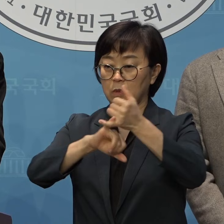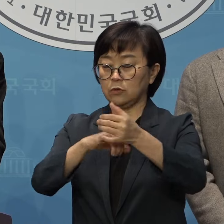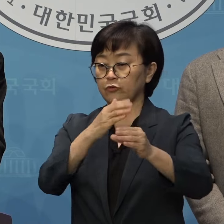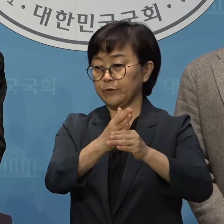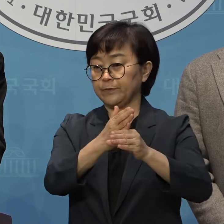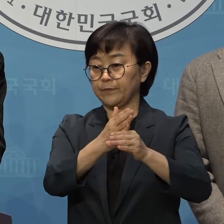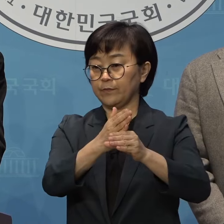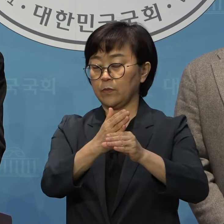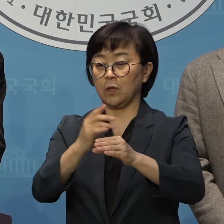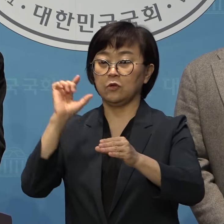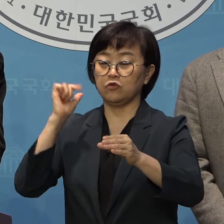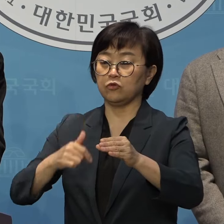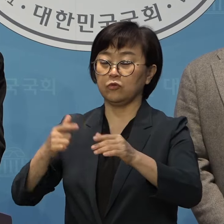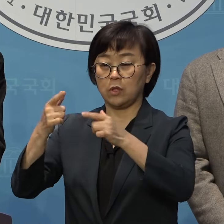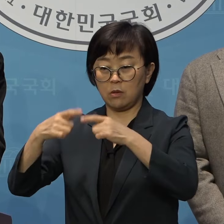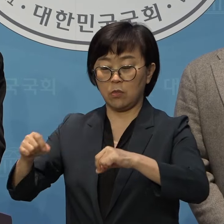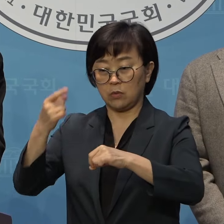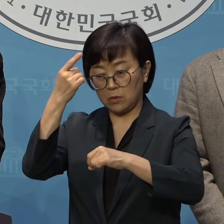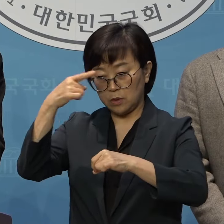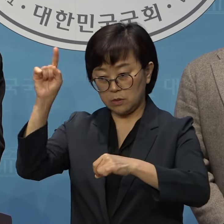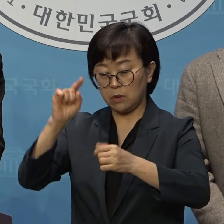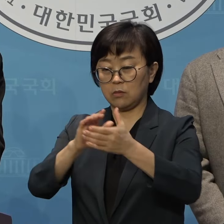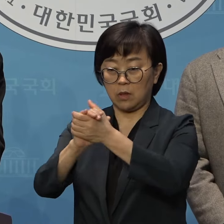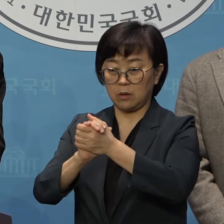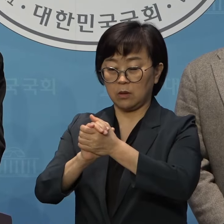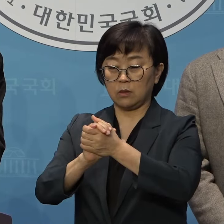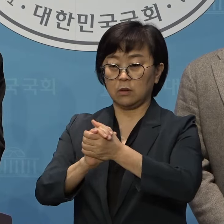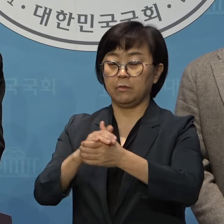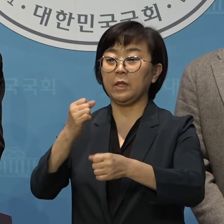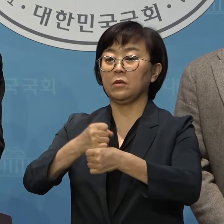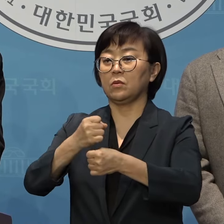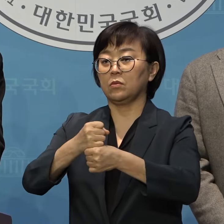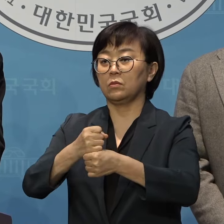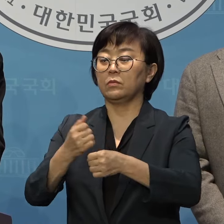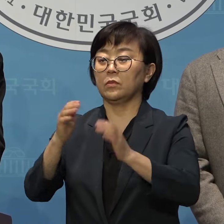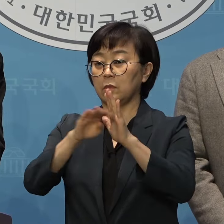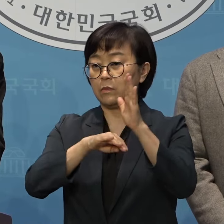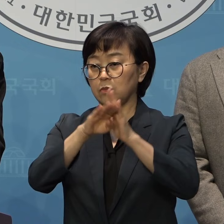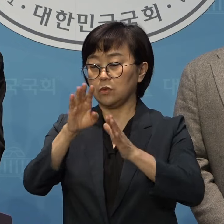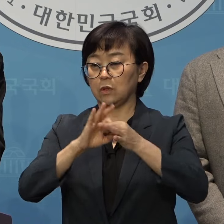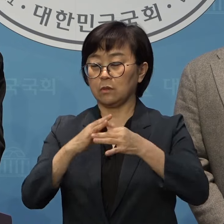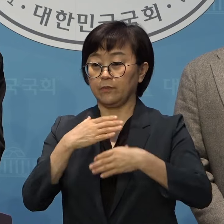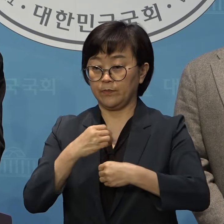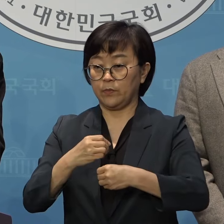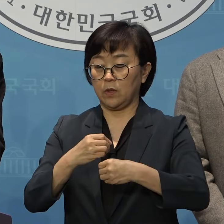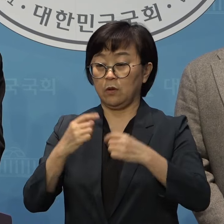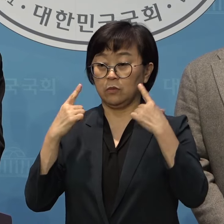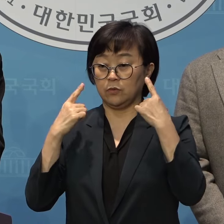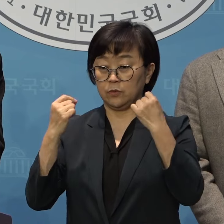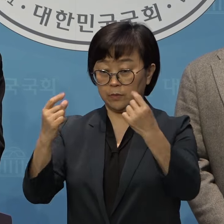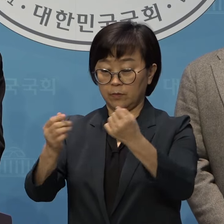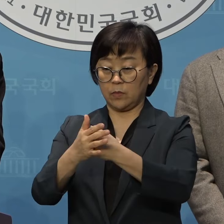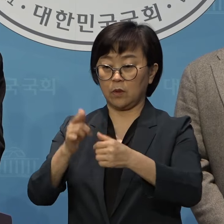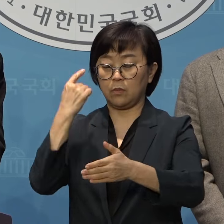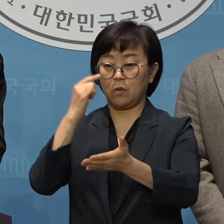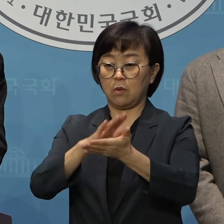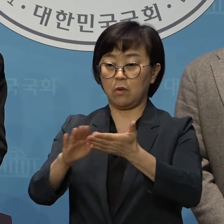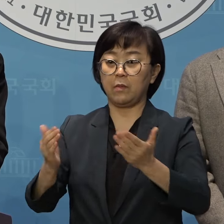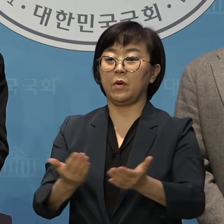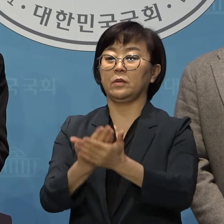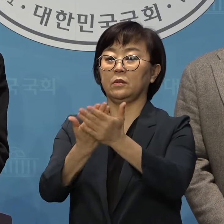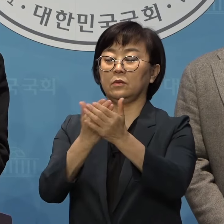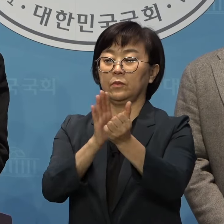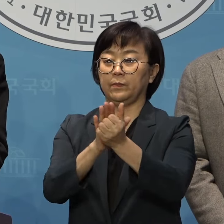두면서 중국, 일본, 러시아와 우호관계를 정착시키고 남북관계를 안정적으로 유지해 평화와